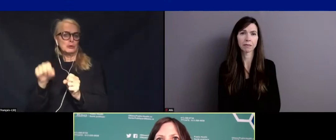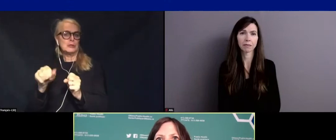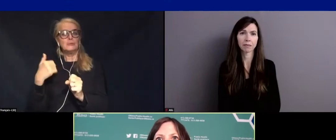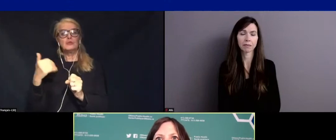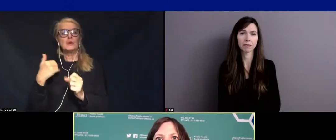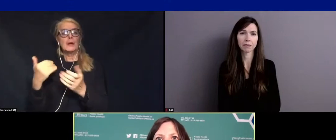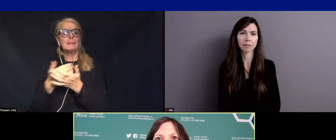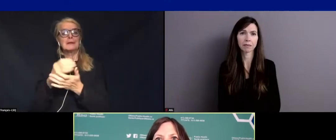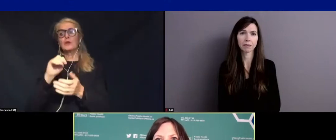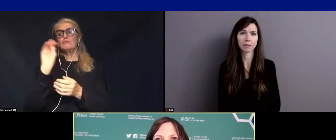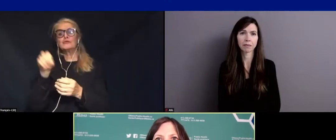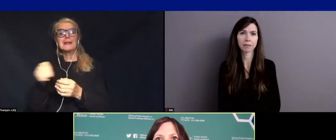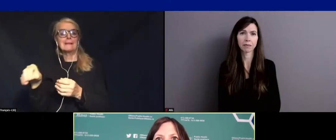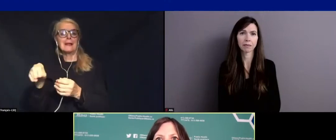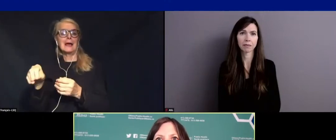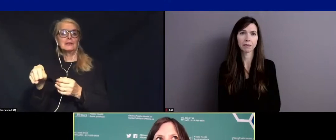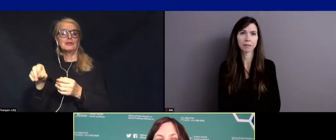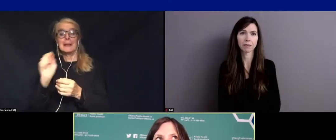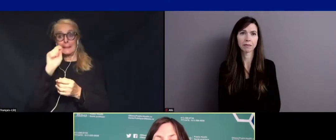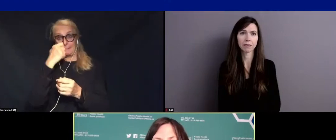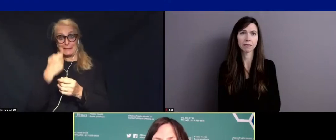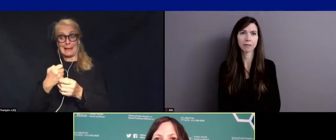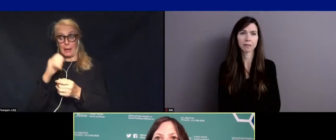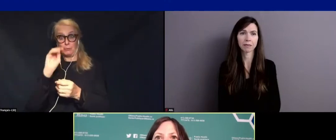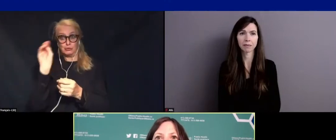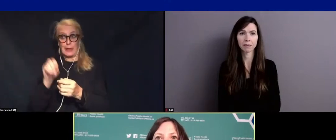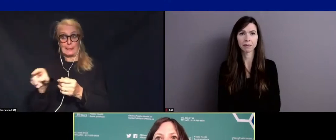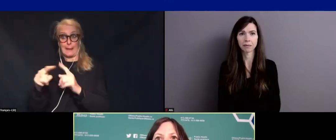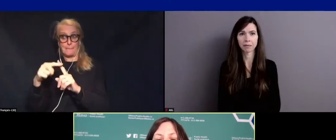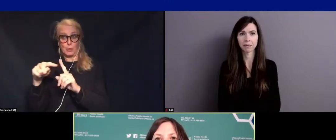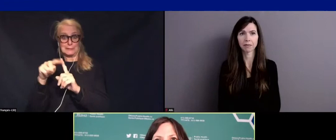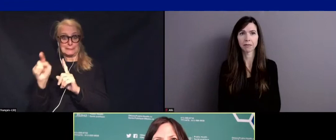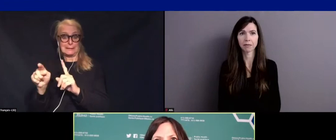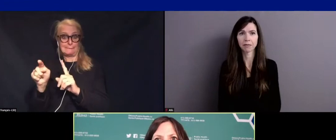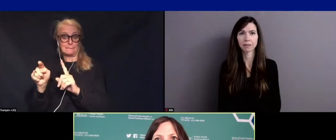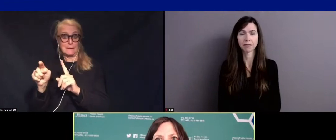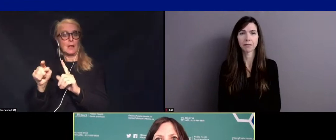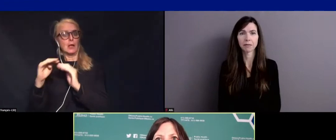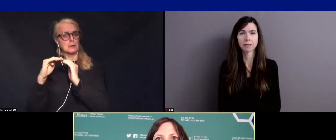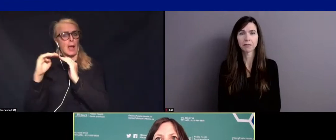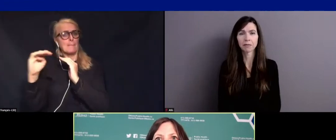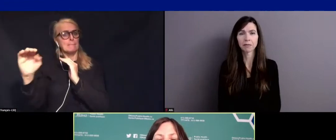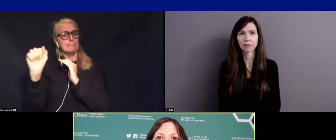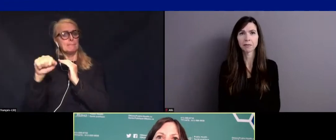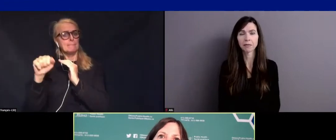des dépistages qui sont positifs est stable.